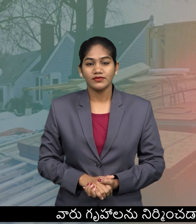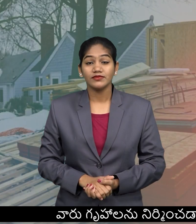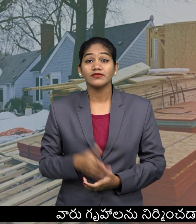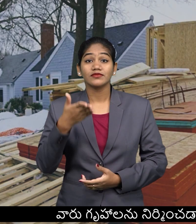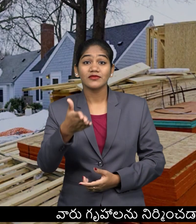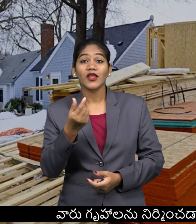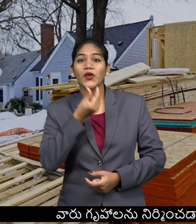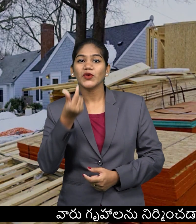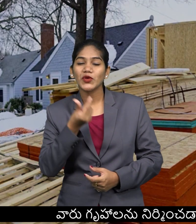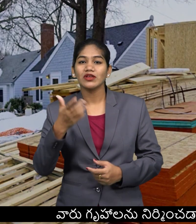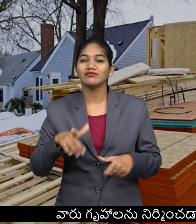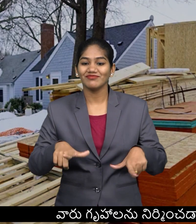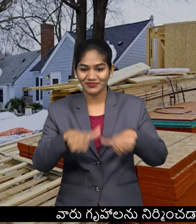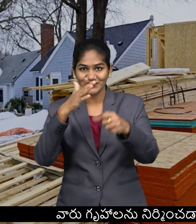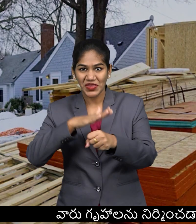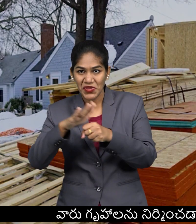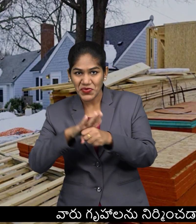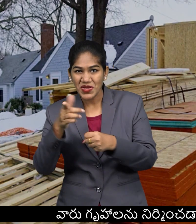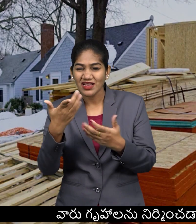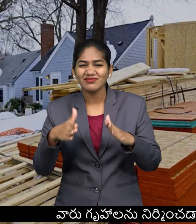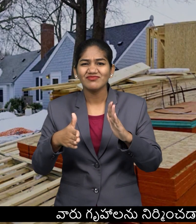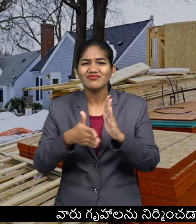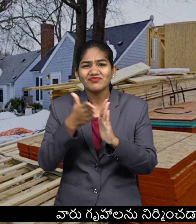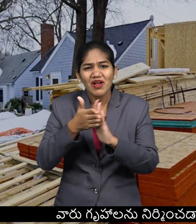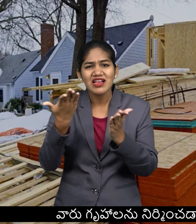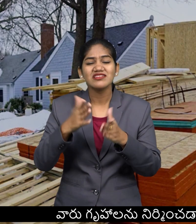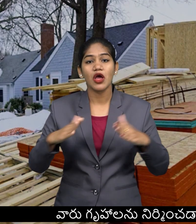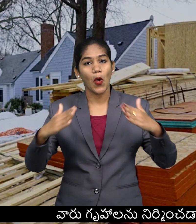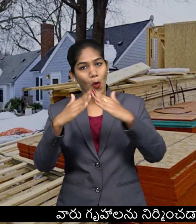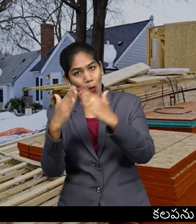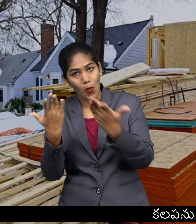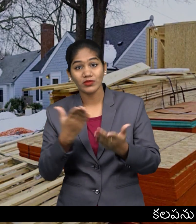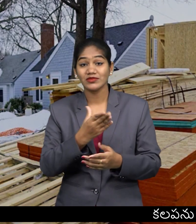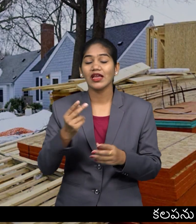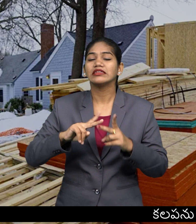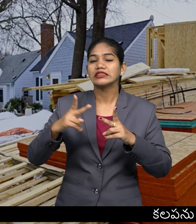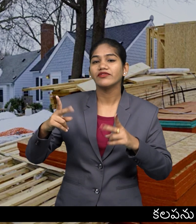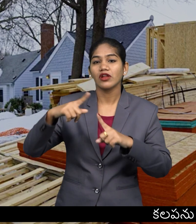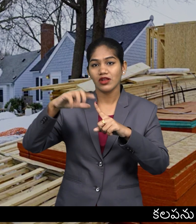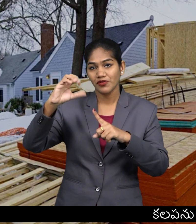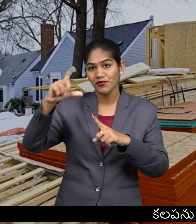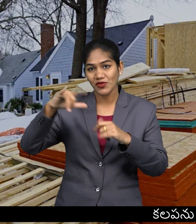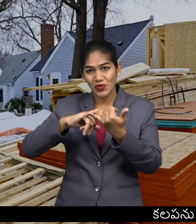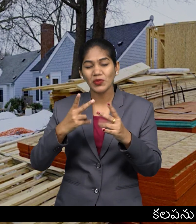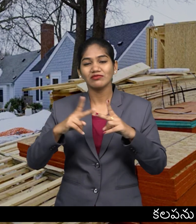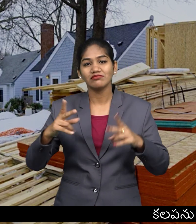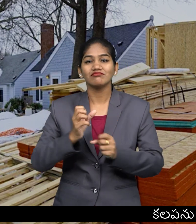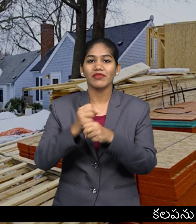వారు గృహాలను నిర్మించడానికి మరియు పనిముట్లు చేయడానికి కలపను ఉపయోగించారు.